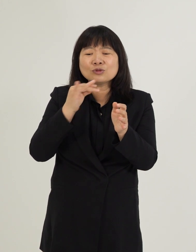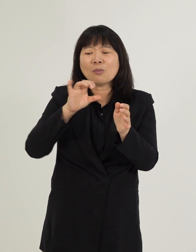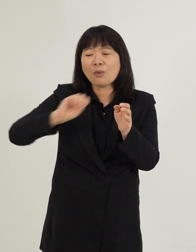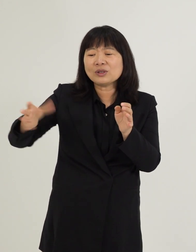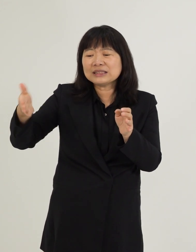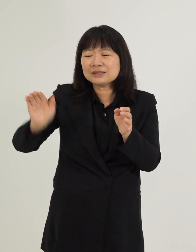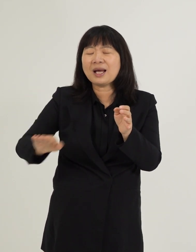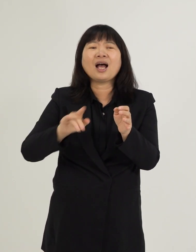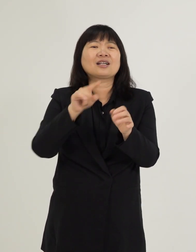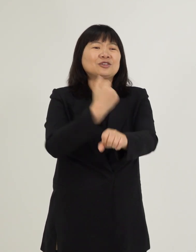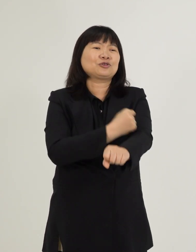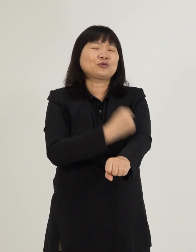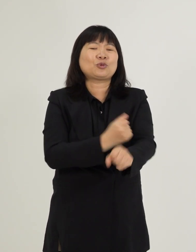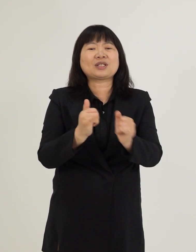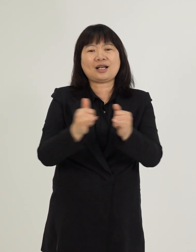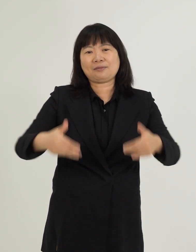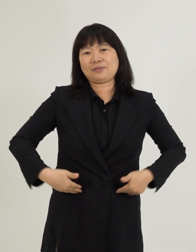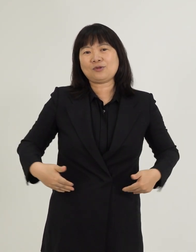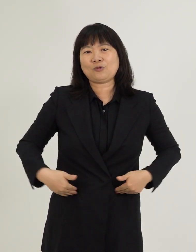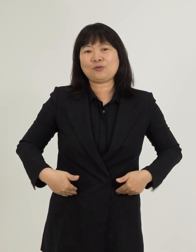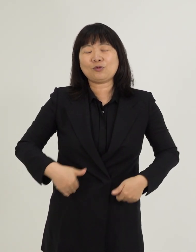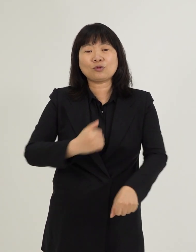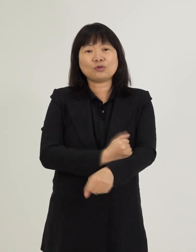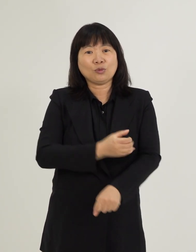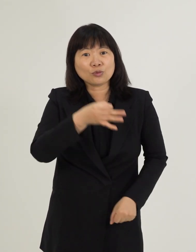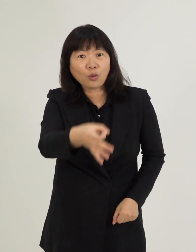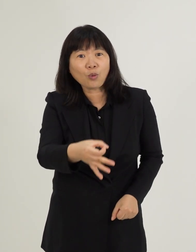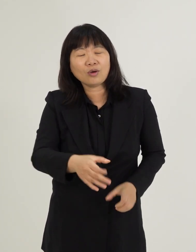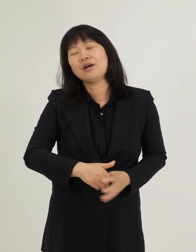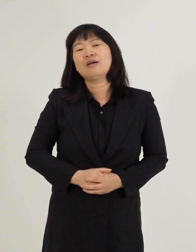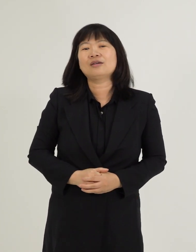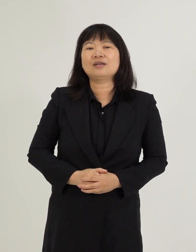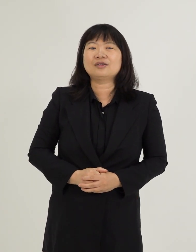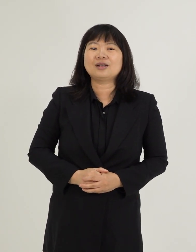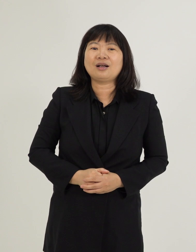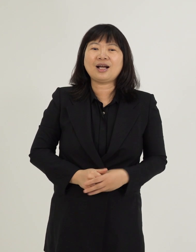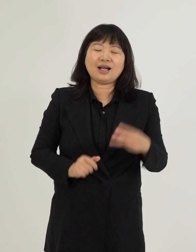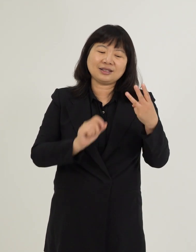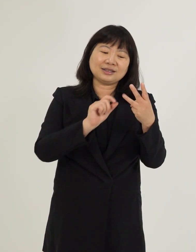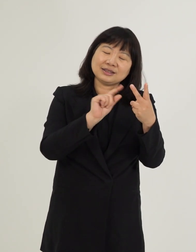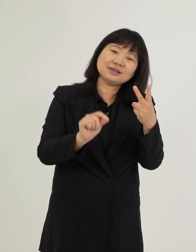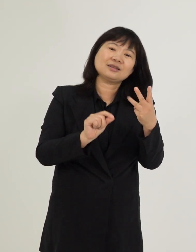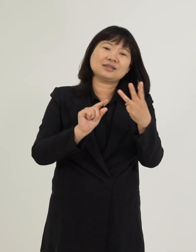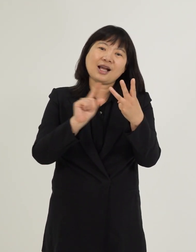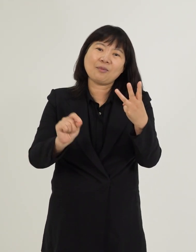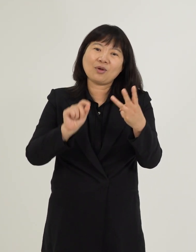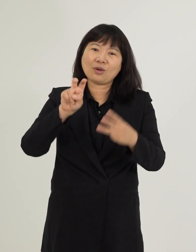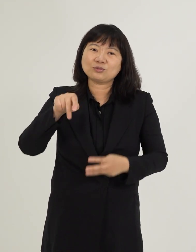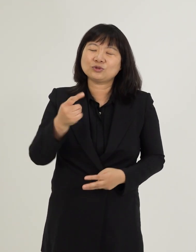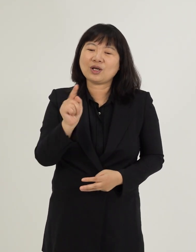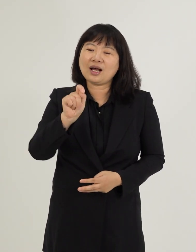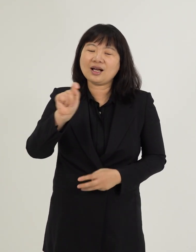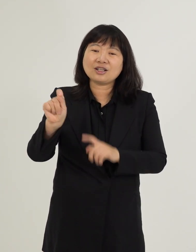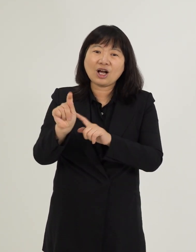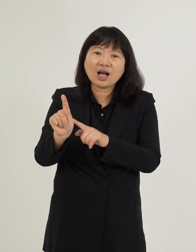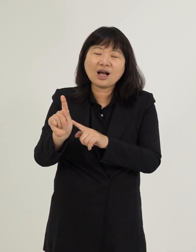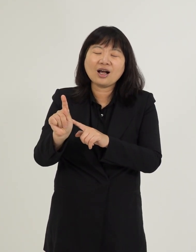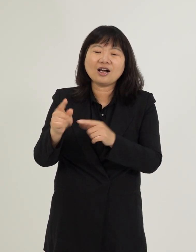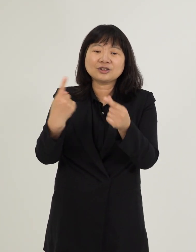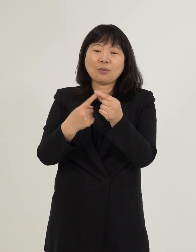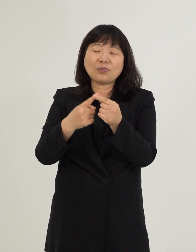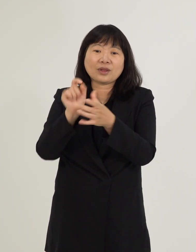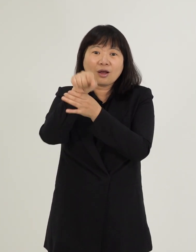사람들이 2, 3월에 무화과의 열매는 그 첫 번째 열매는 가난한